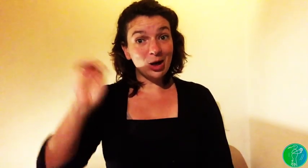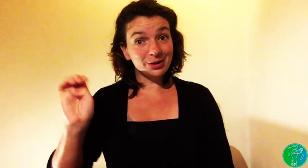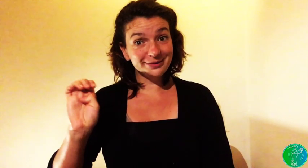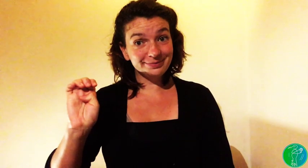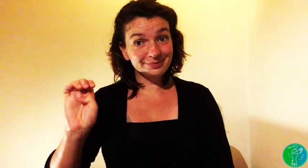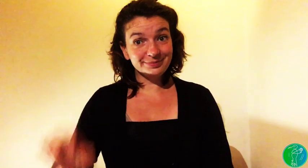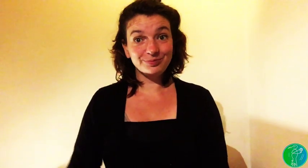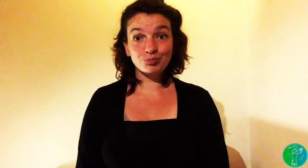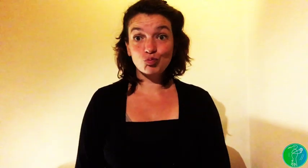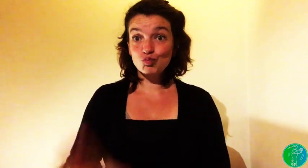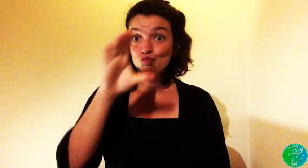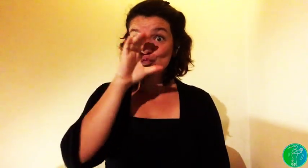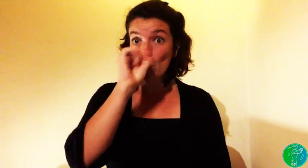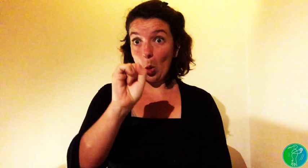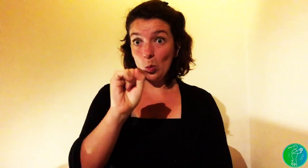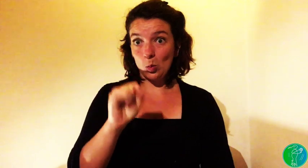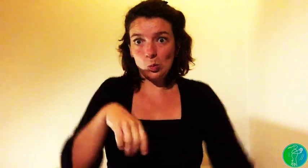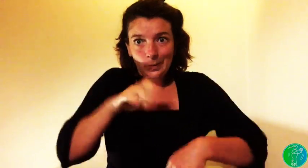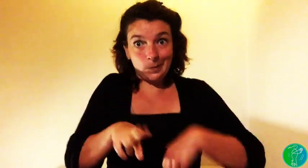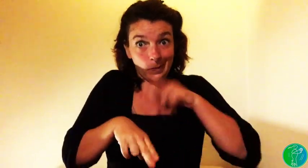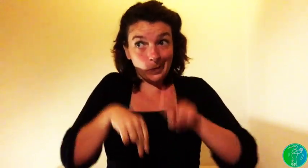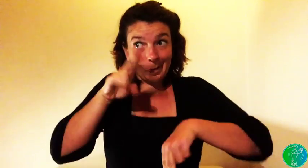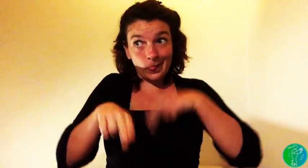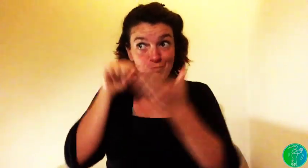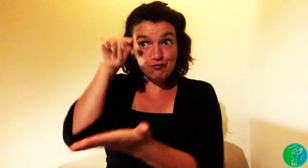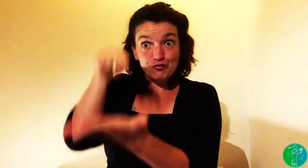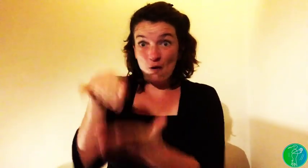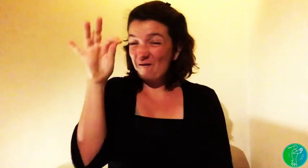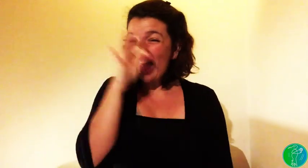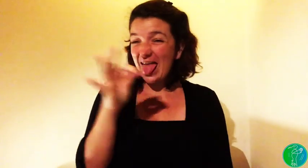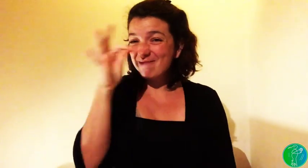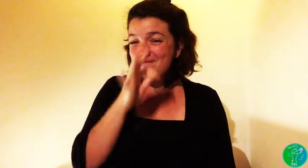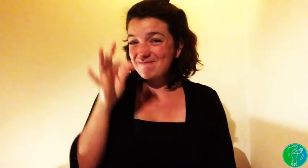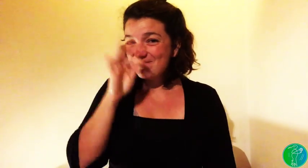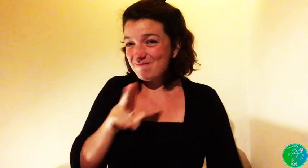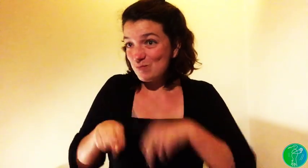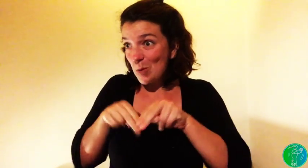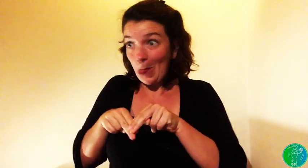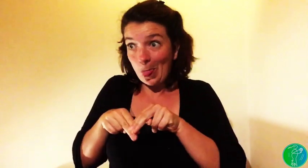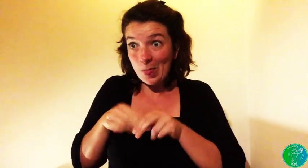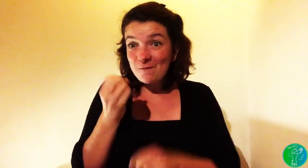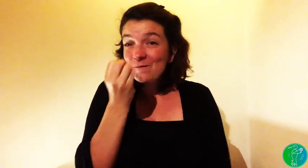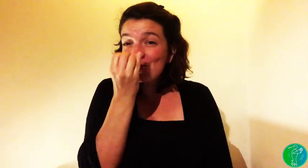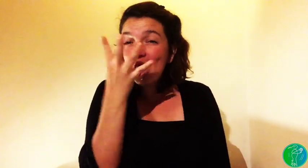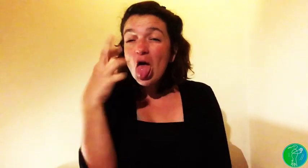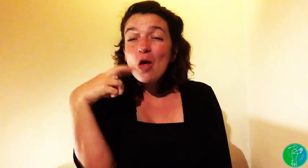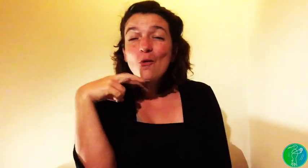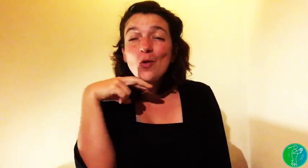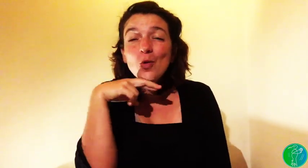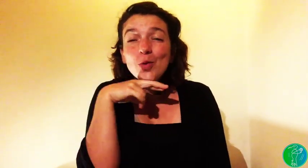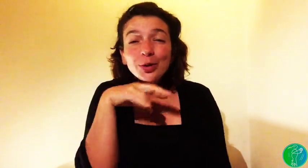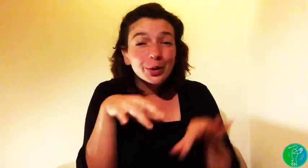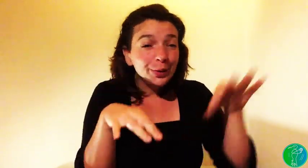Mercredi, le loup se faufila chez le fermier et cueillit toutes les roses de son